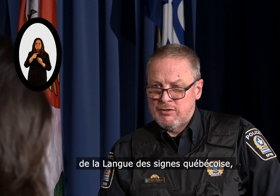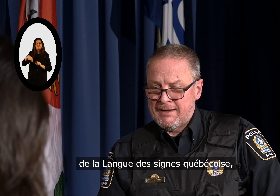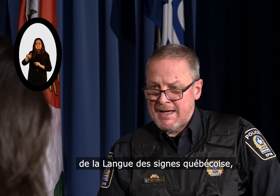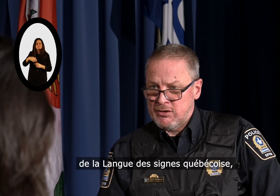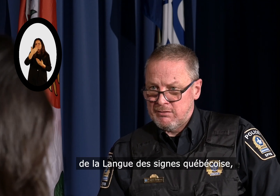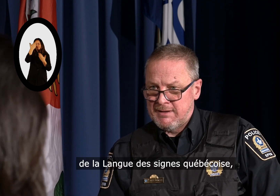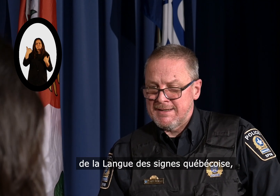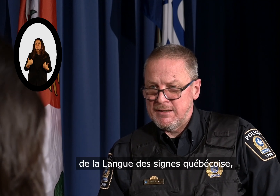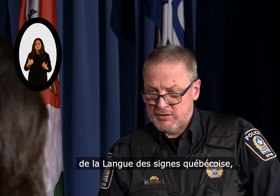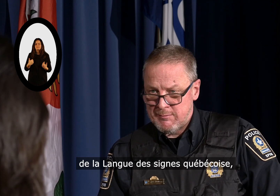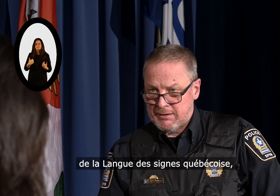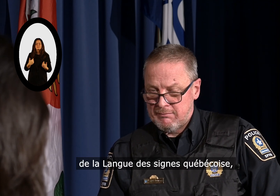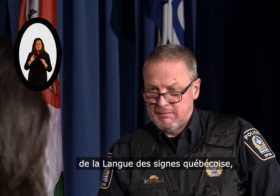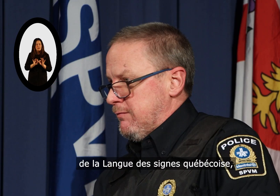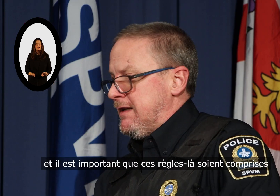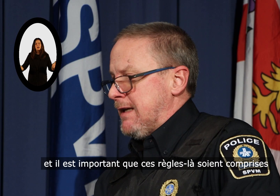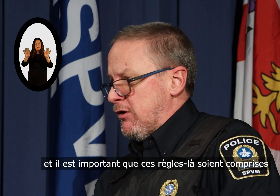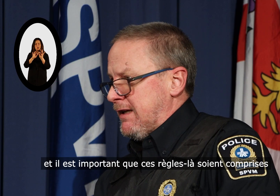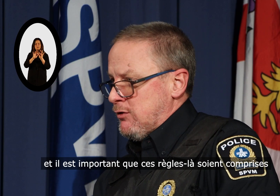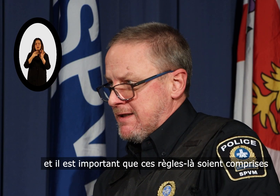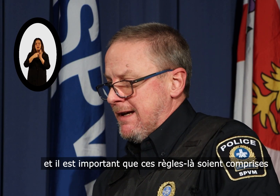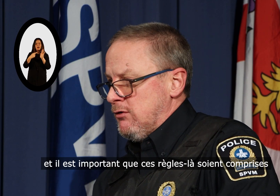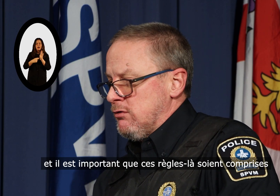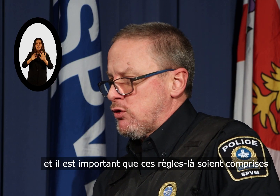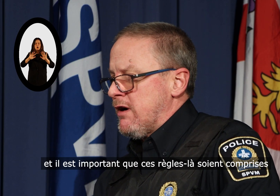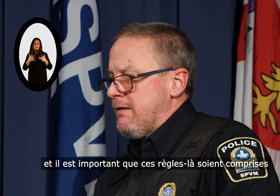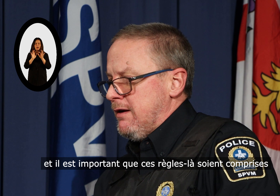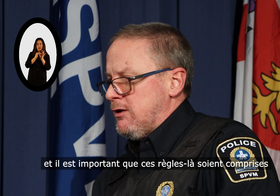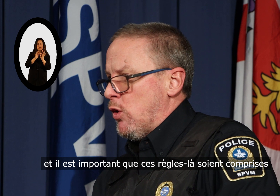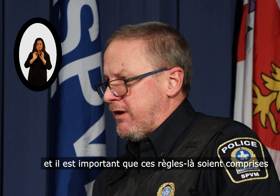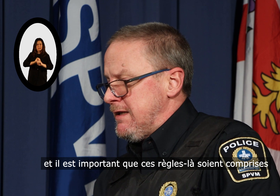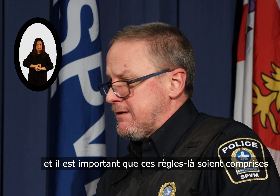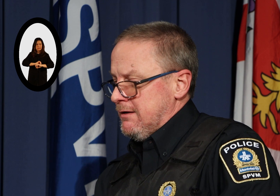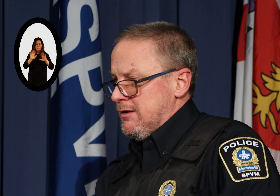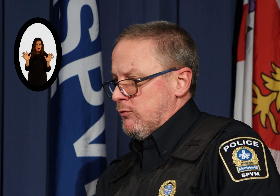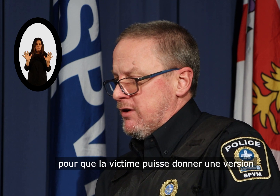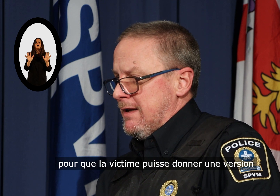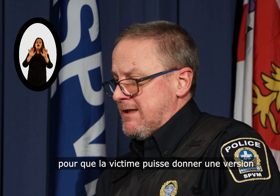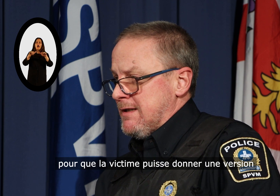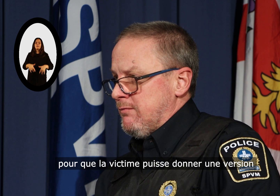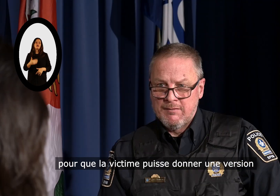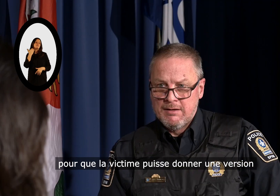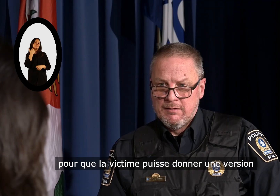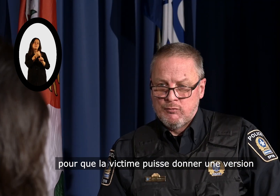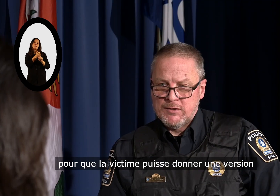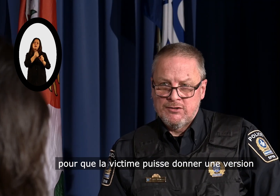du langage des signes du Québec. Puis il est important que ces règles-là soient comprises pour que la victime puisse donner